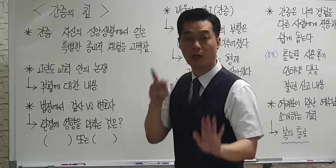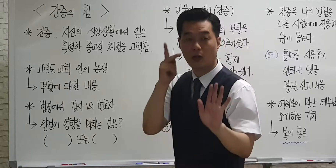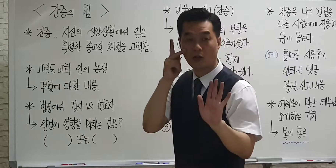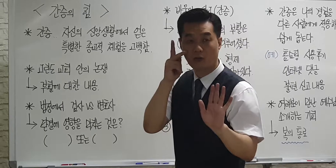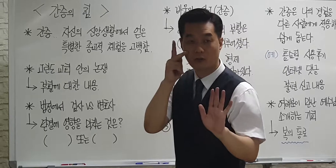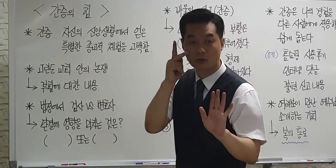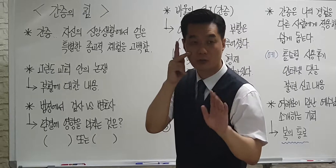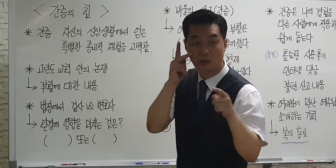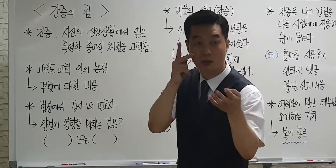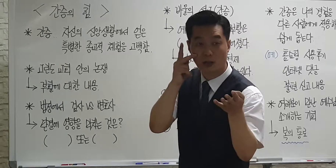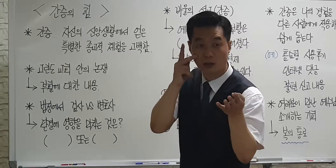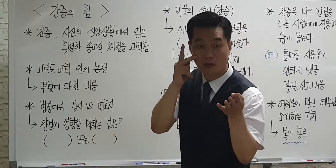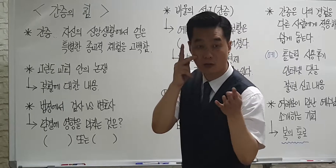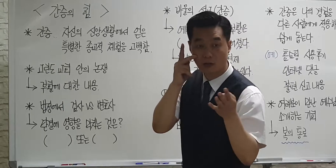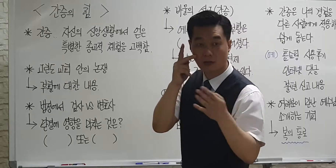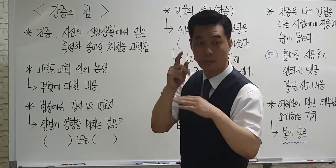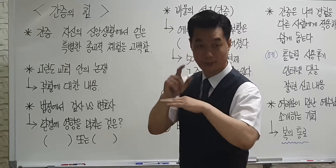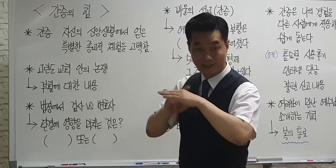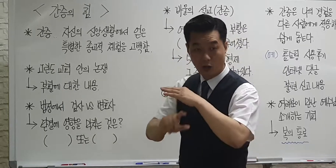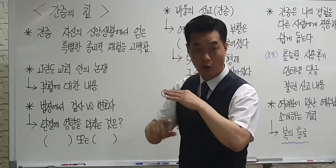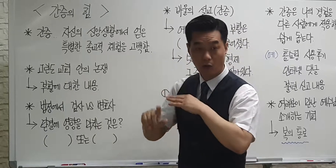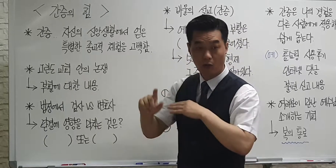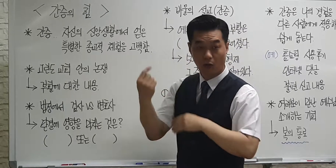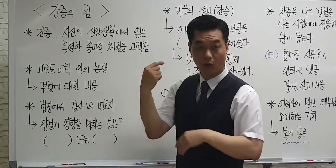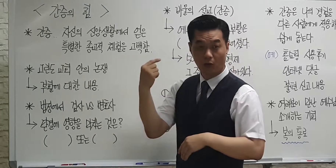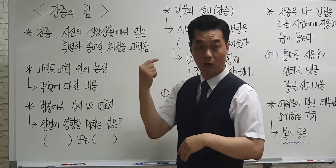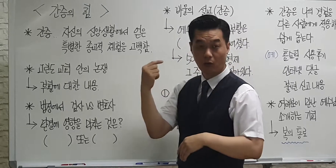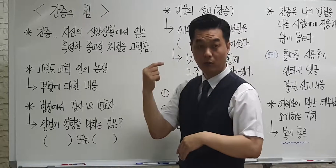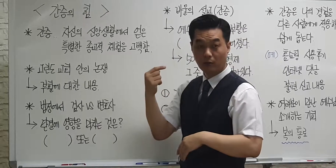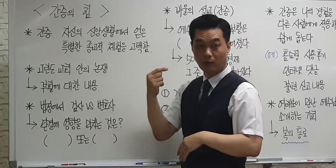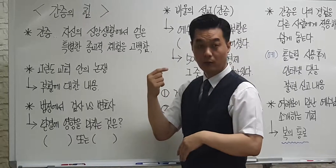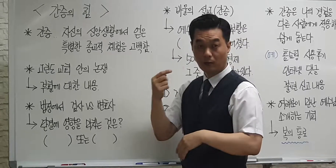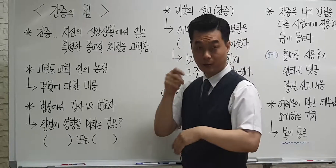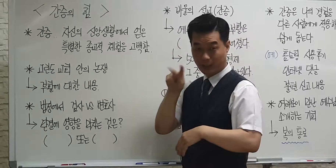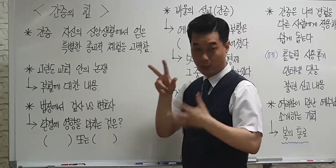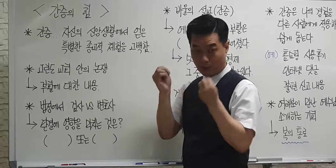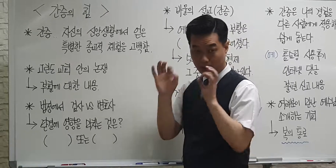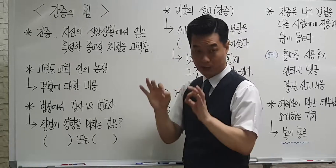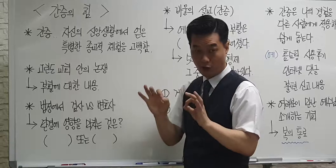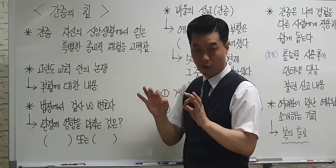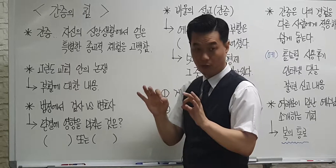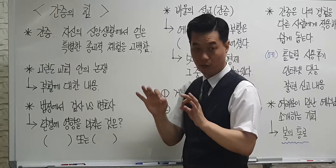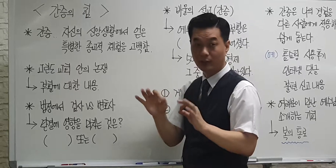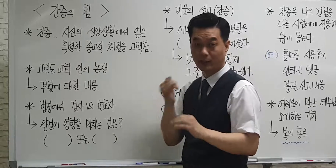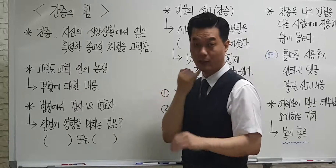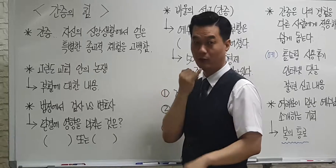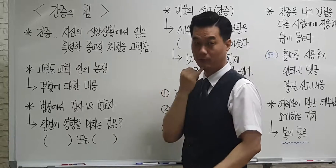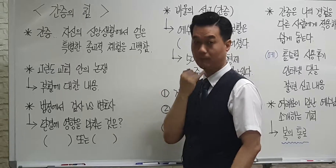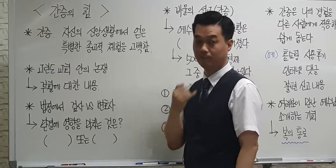괜찮아요? 윤집사님 괜찮아요? 밤샜어요? 이제 TV 많이 봤어요? 괜찮아요?